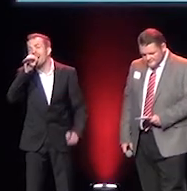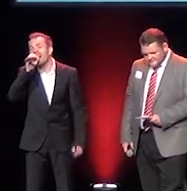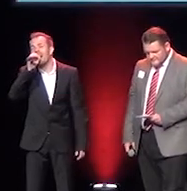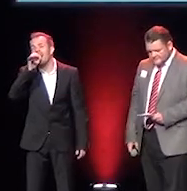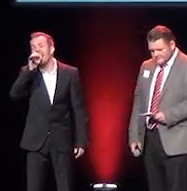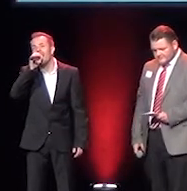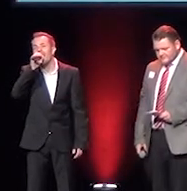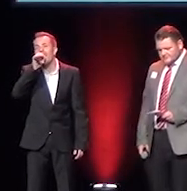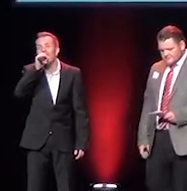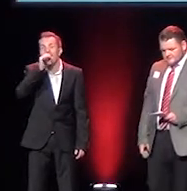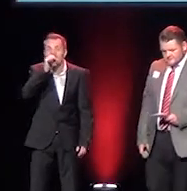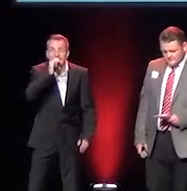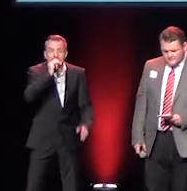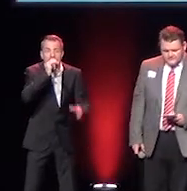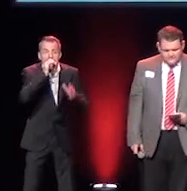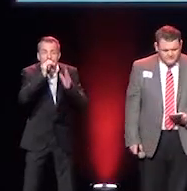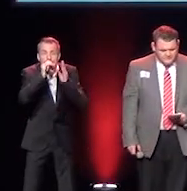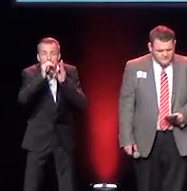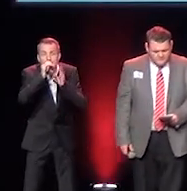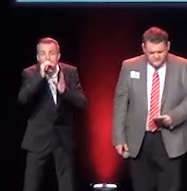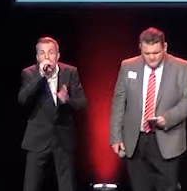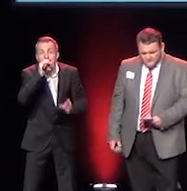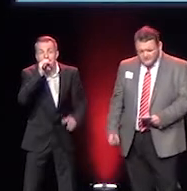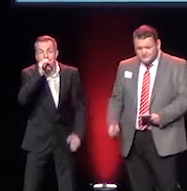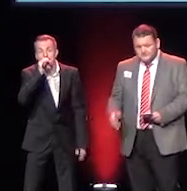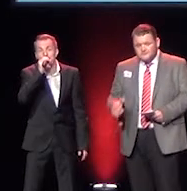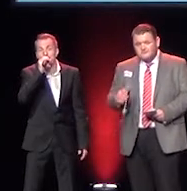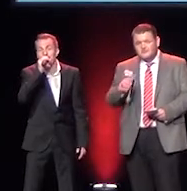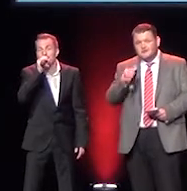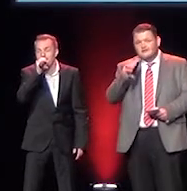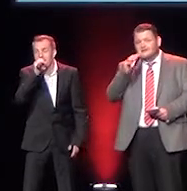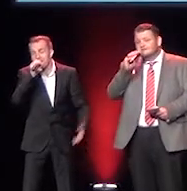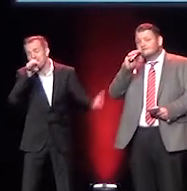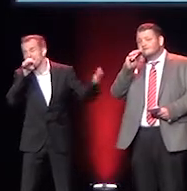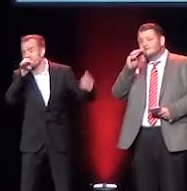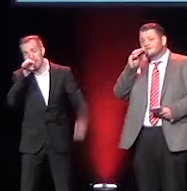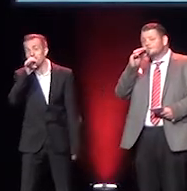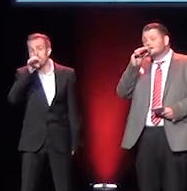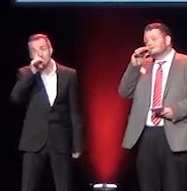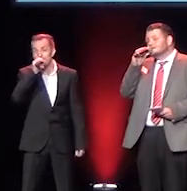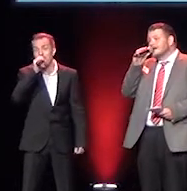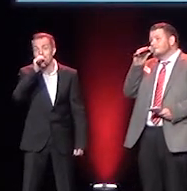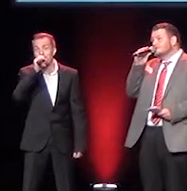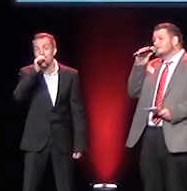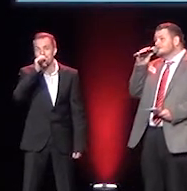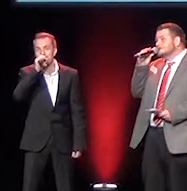den Ass. Die Nudel und Schramme, den fickt man